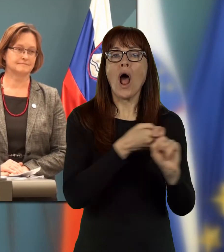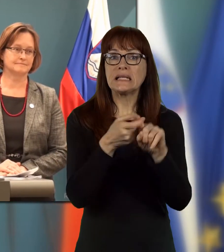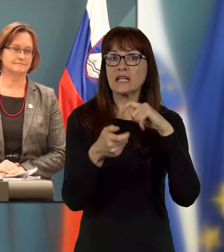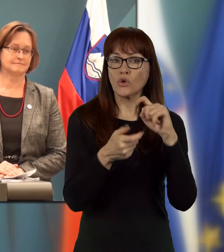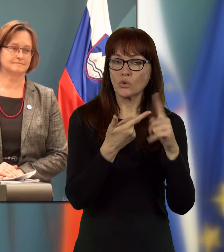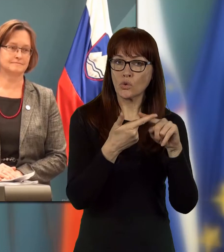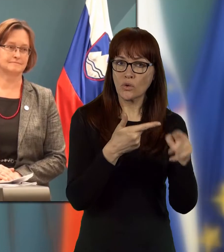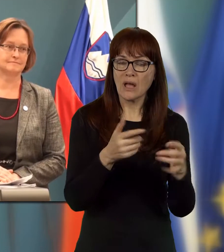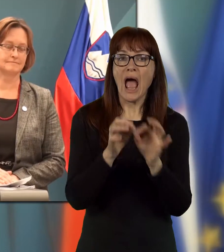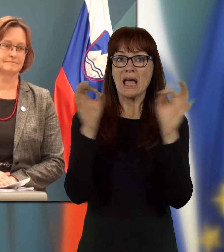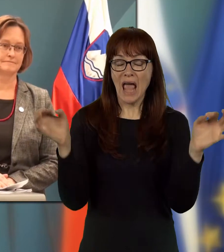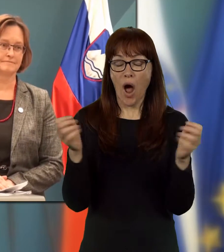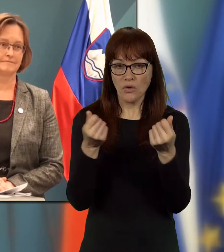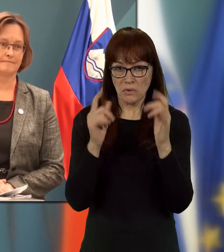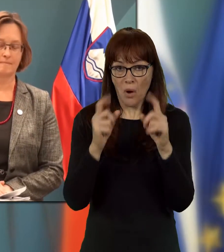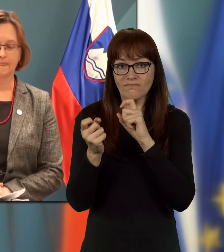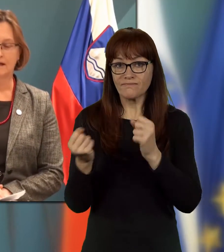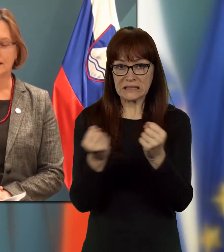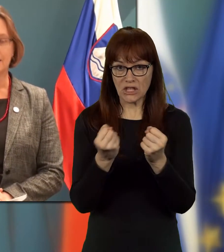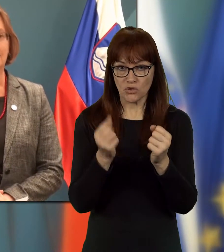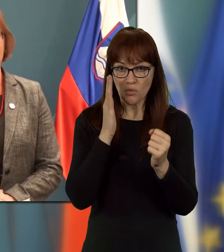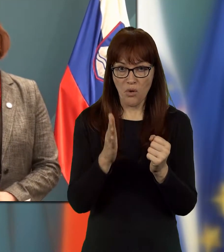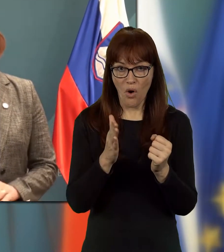koalicijske zgodbe na drugi, je to javno finančno vzdržno.